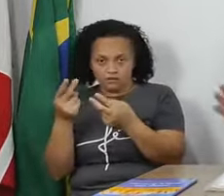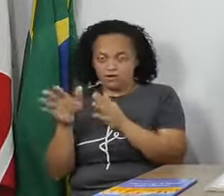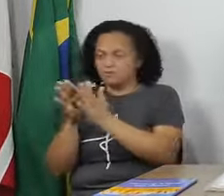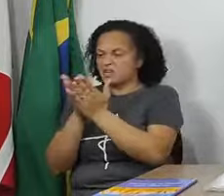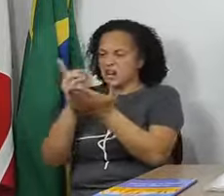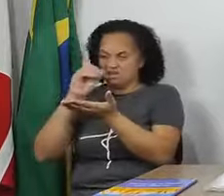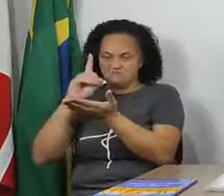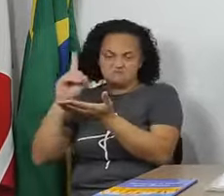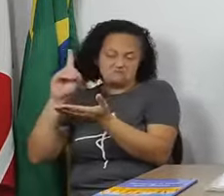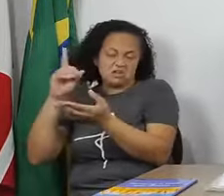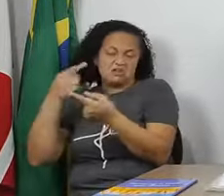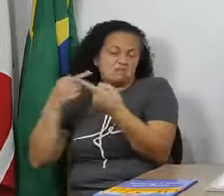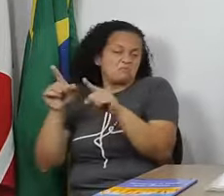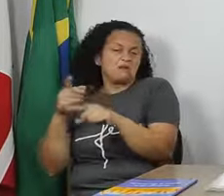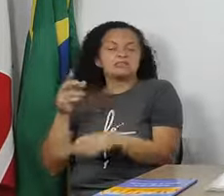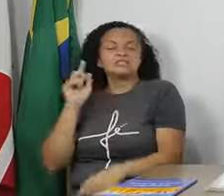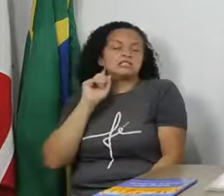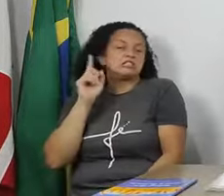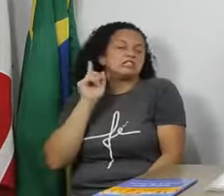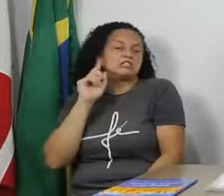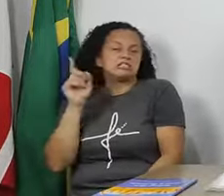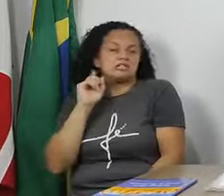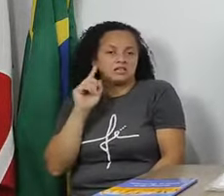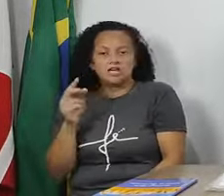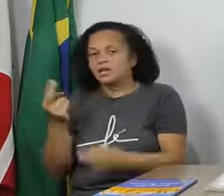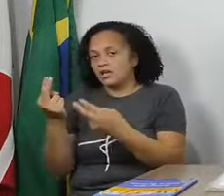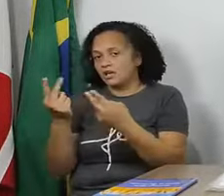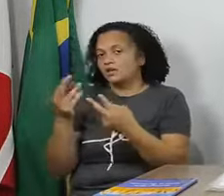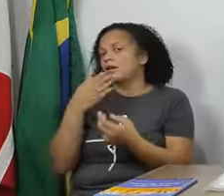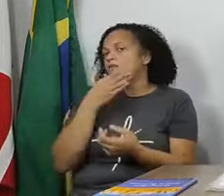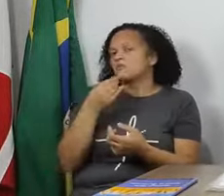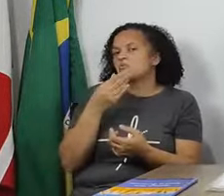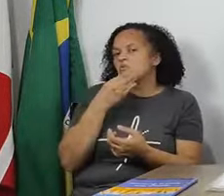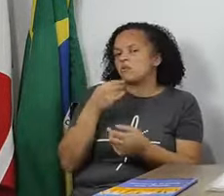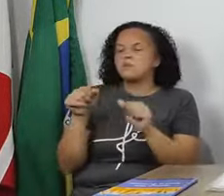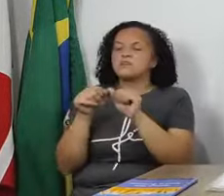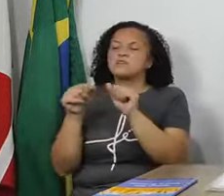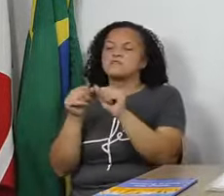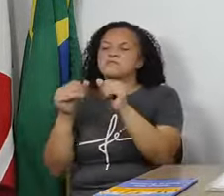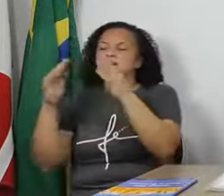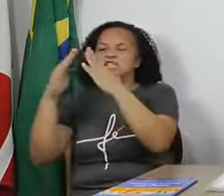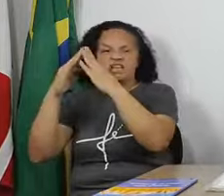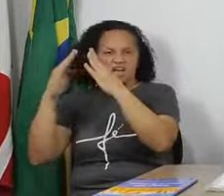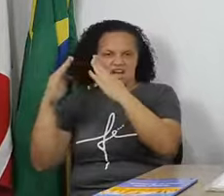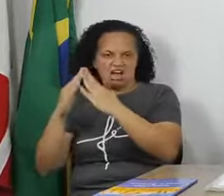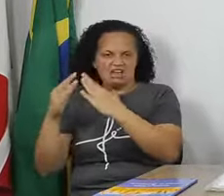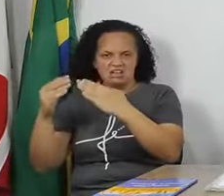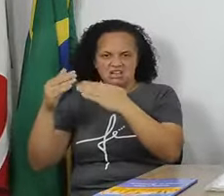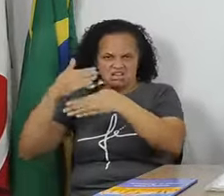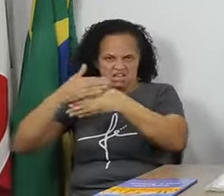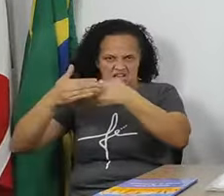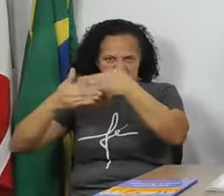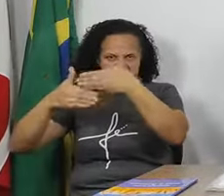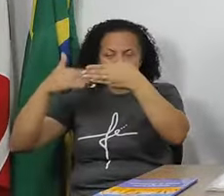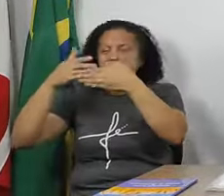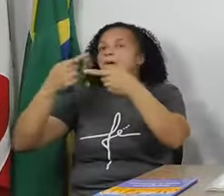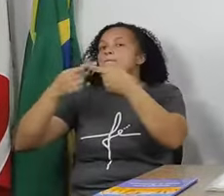um homem imprudente que construiu a sua casa sobre areia, sem alicerces.